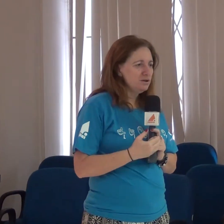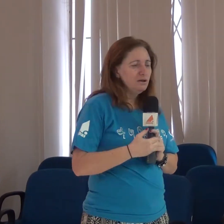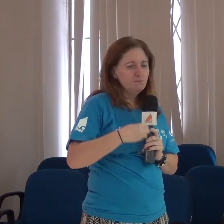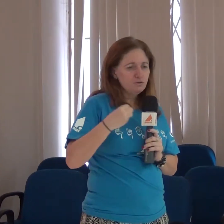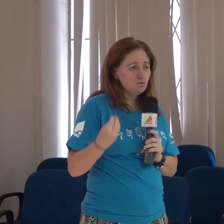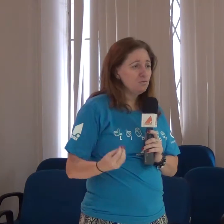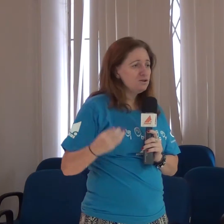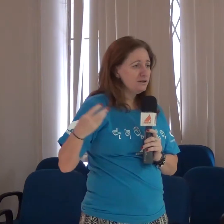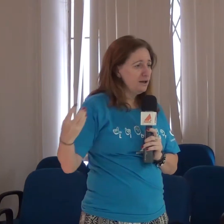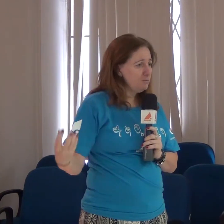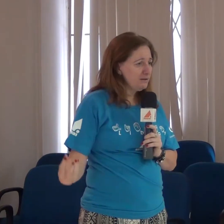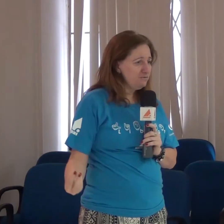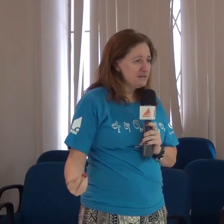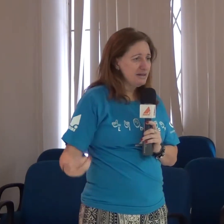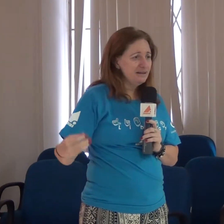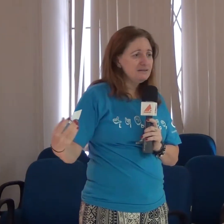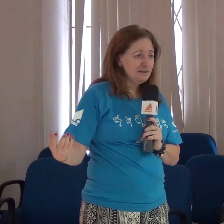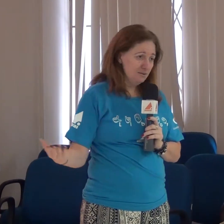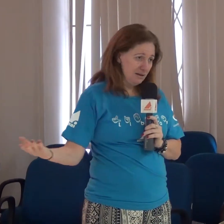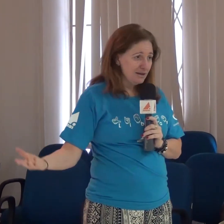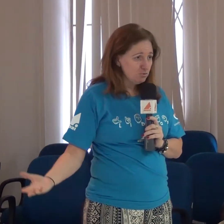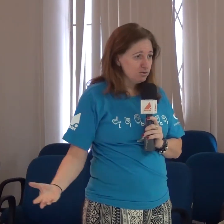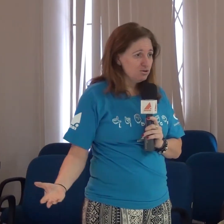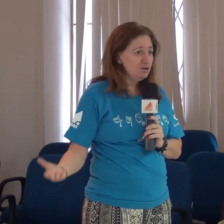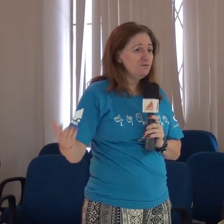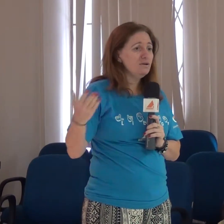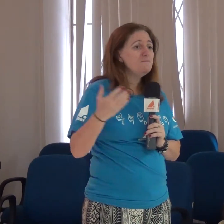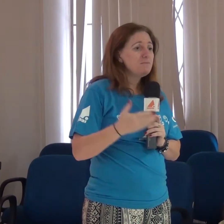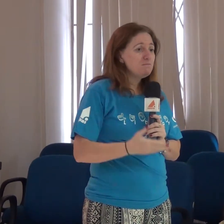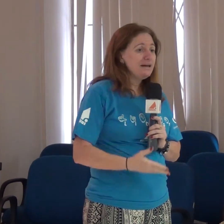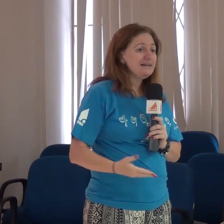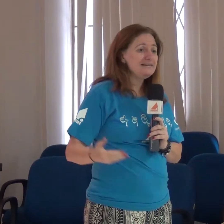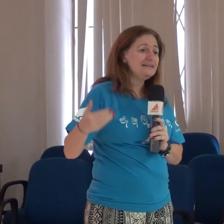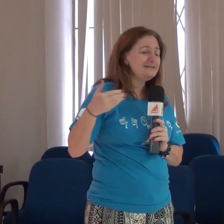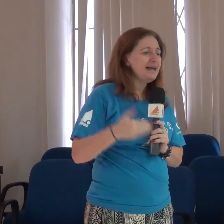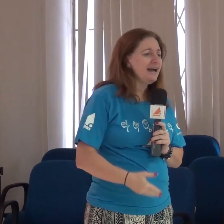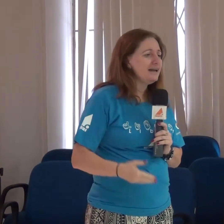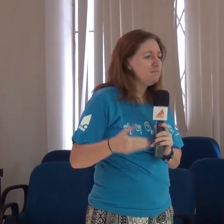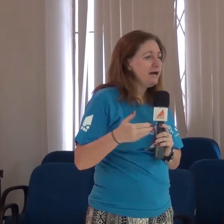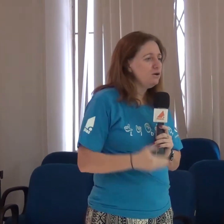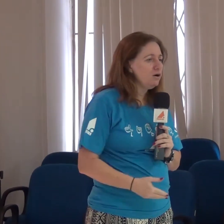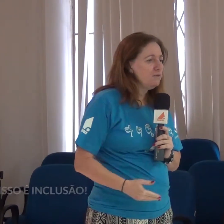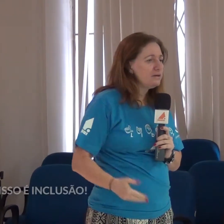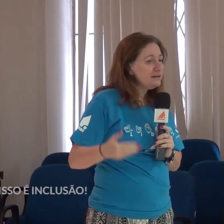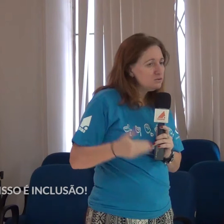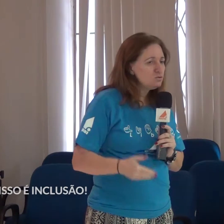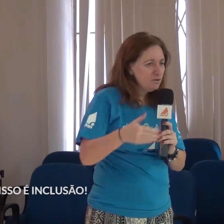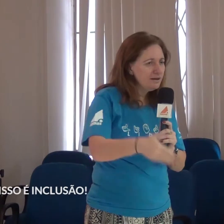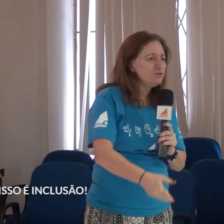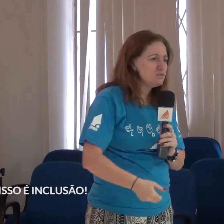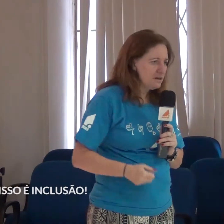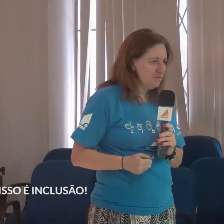pessoas que têm uma deficiência, no caso auditiva, para que se integrem melhor, porque isso é inclusão.